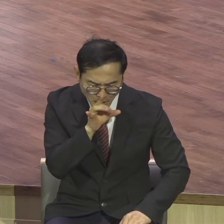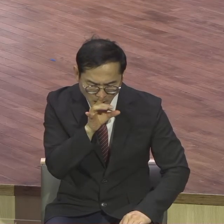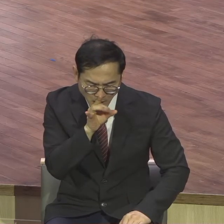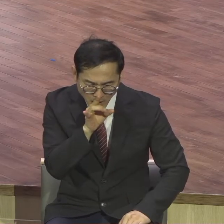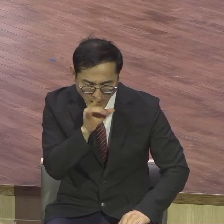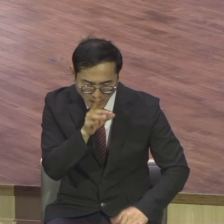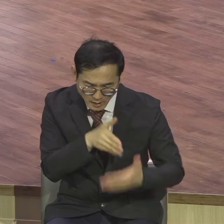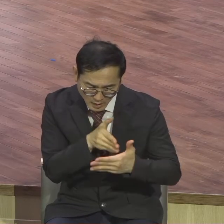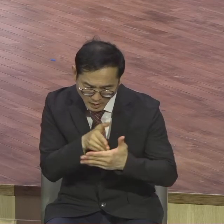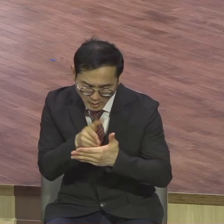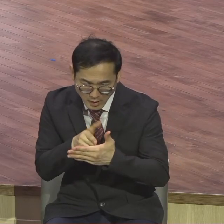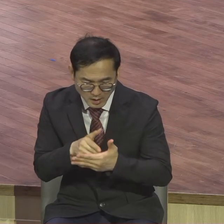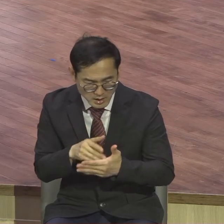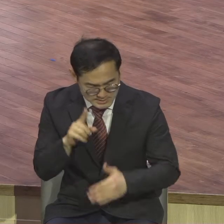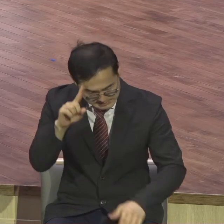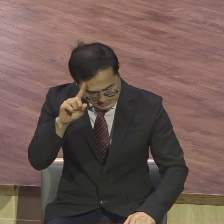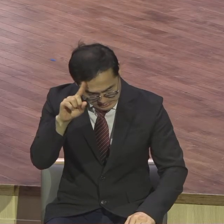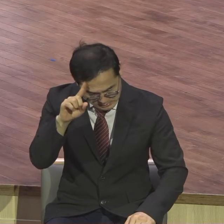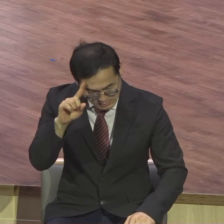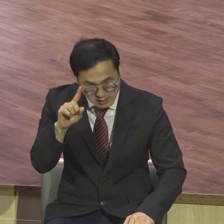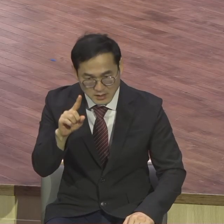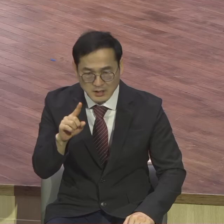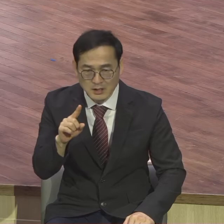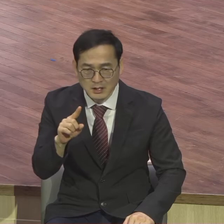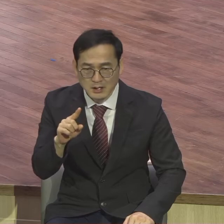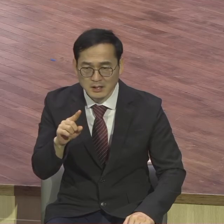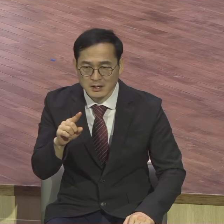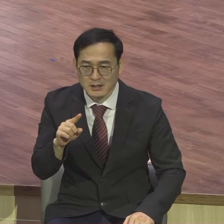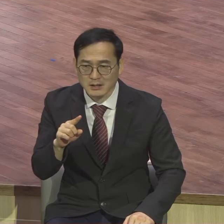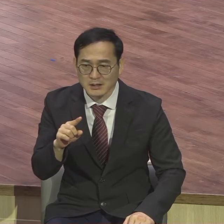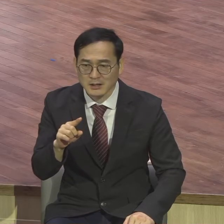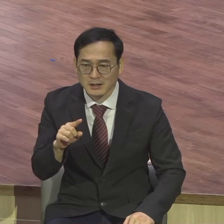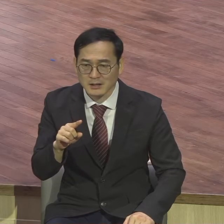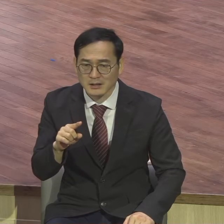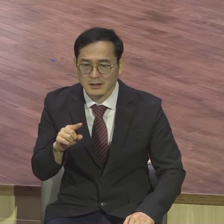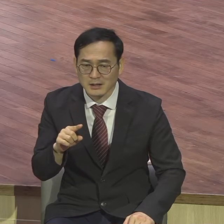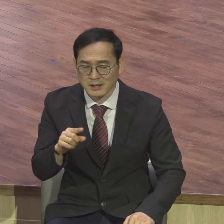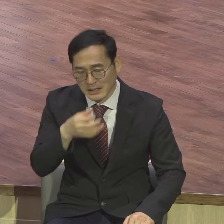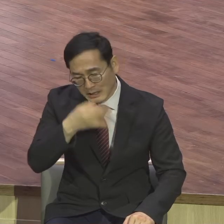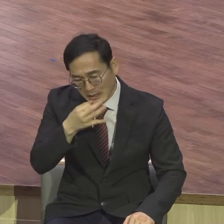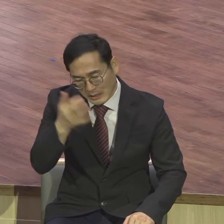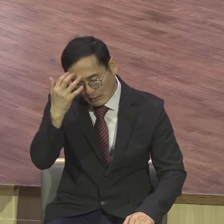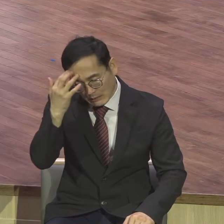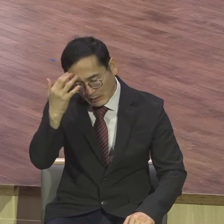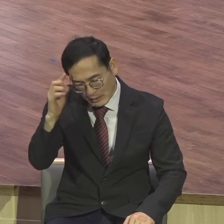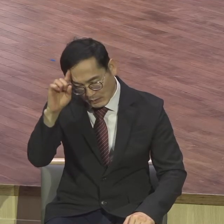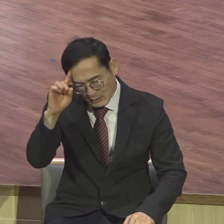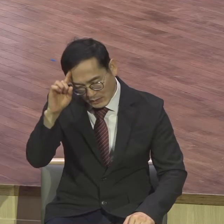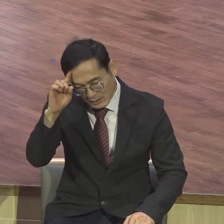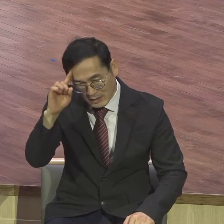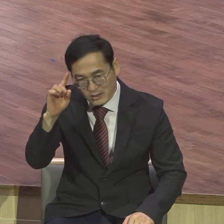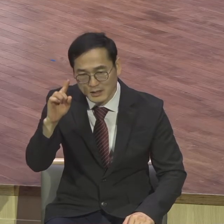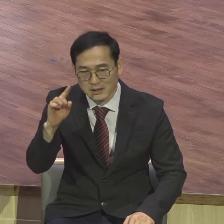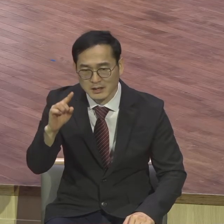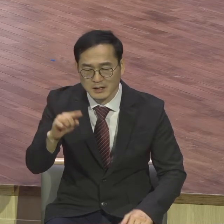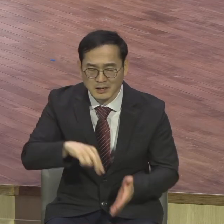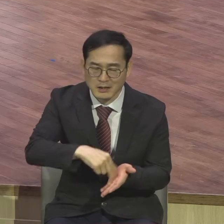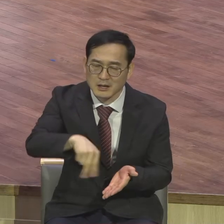못 받아가지고 계속 어렵게 선택을 해. 그래 가지고 인생 피곤하게 살아. 어렵게.